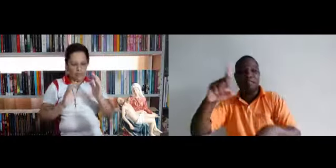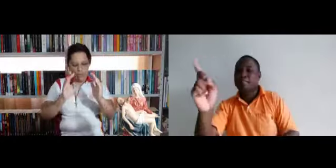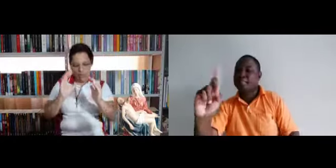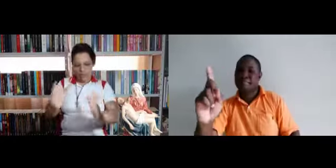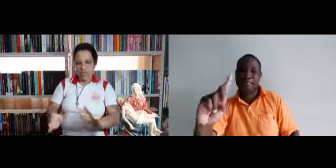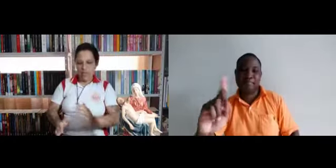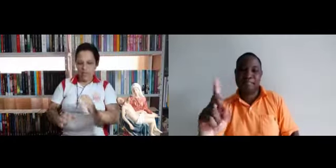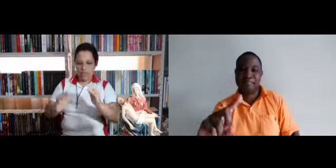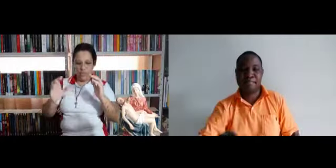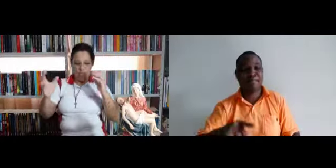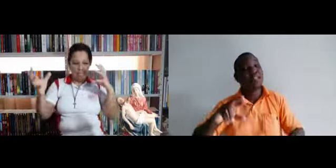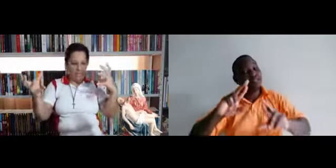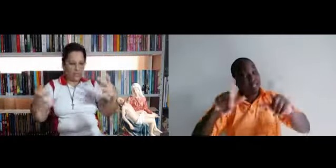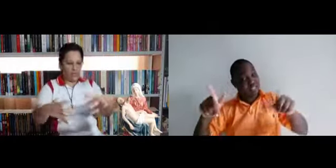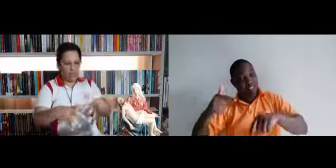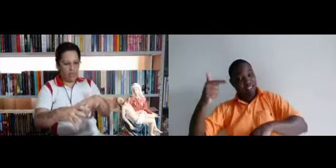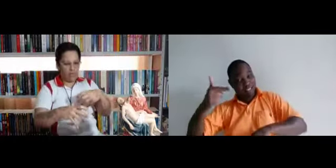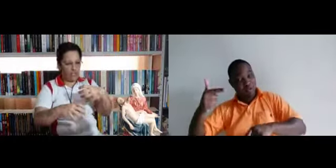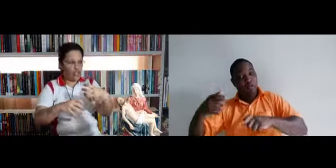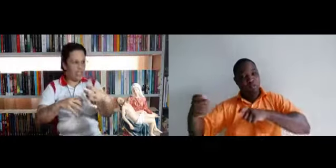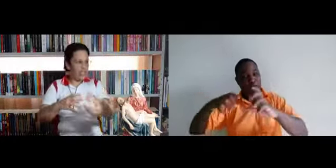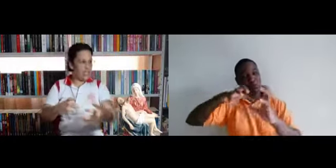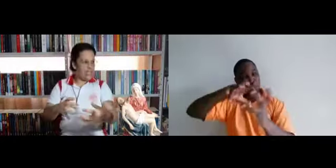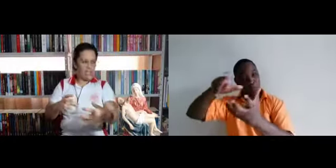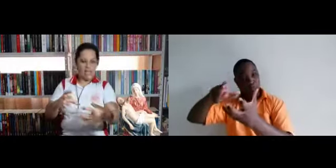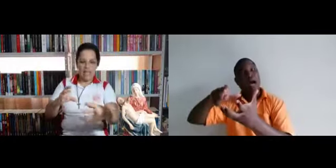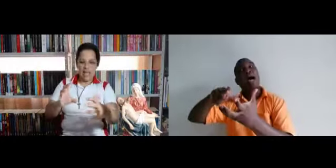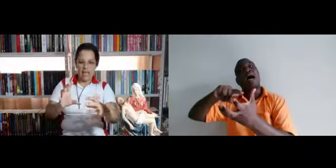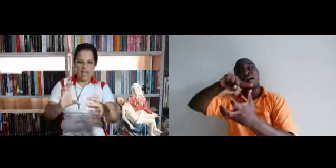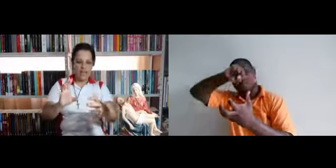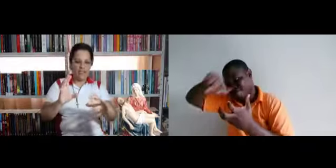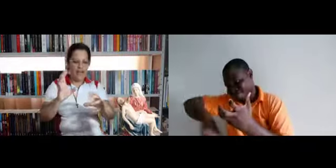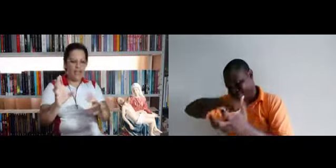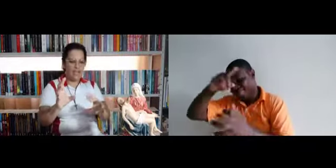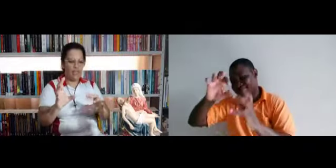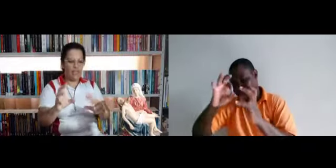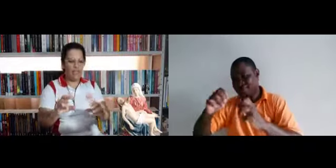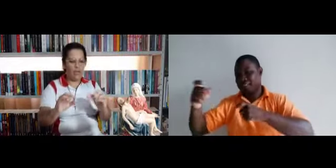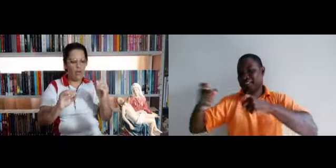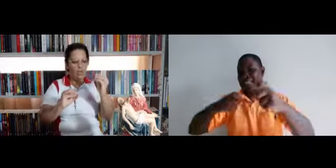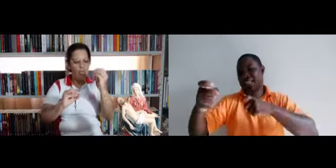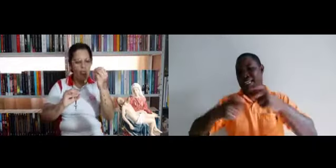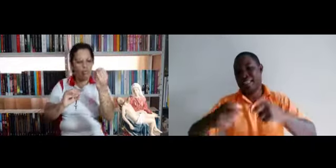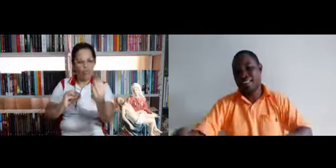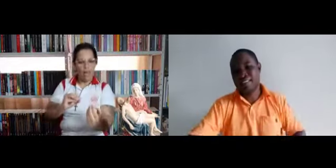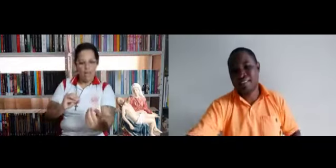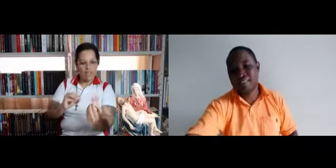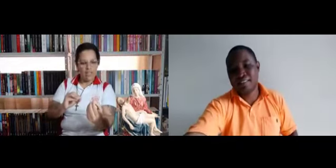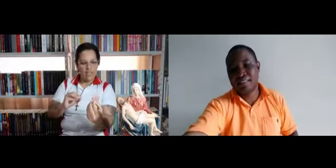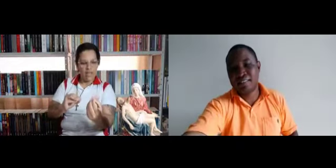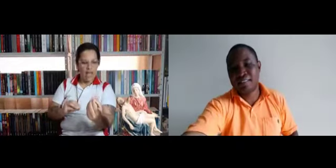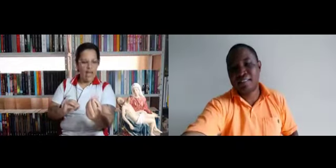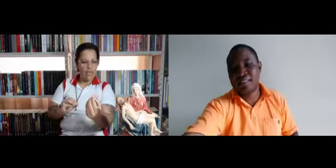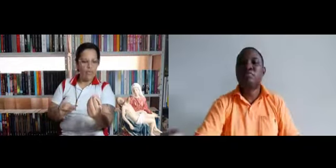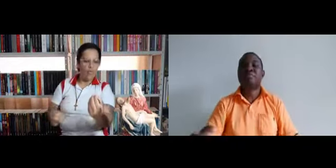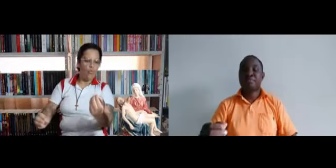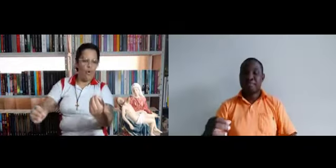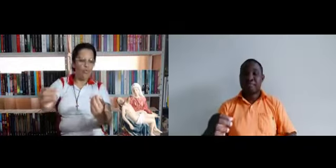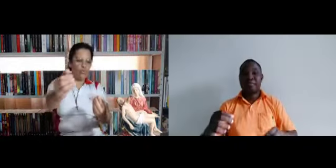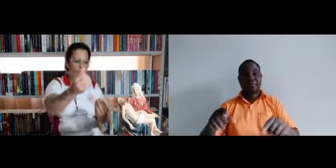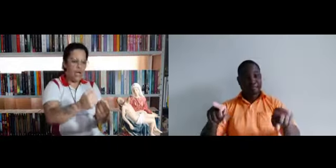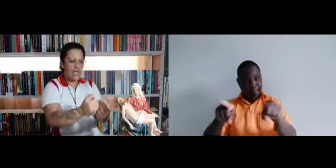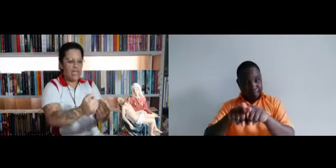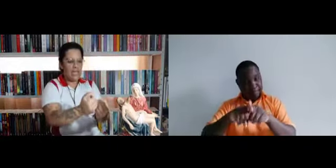Lembra do que eu falei que toda essa política de alianças, ela faria com que quando um país fosse atacado,